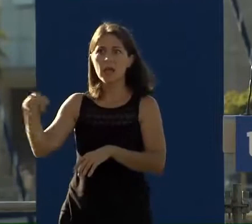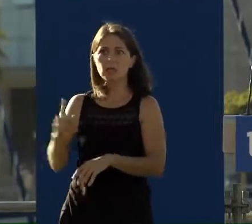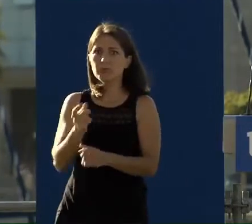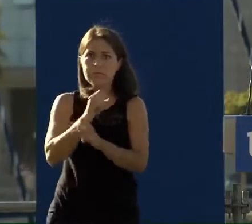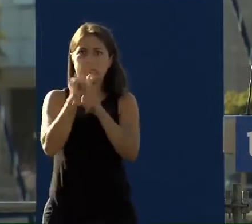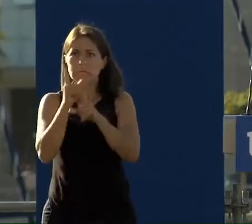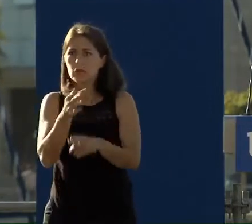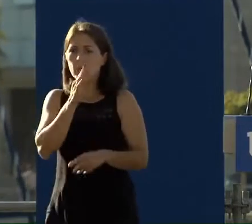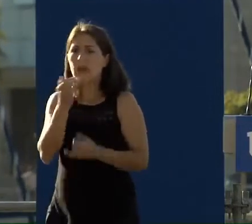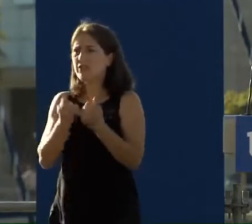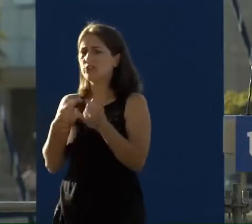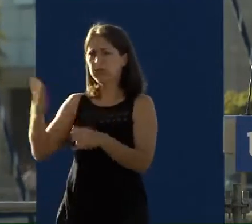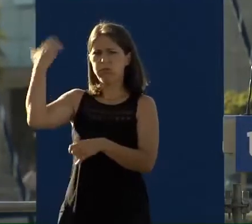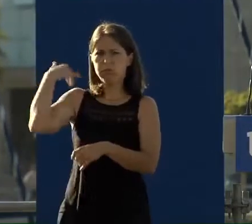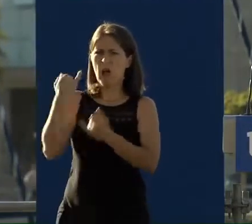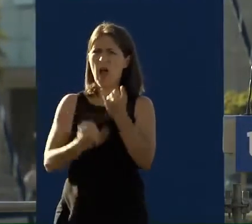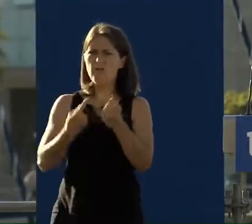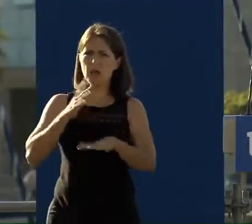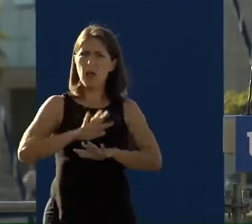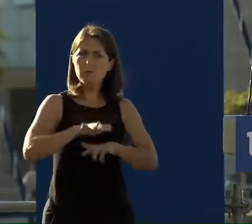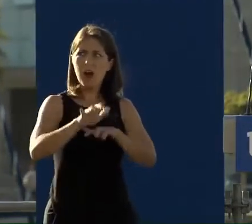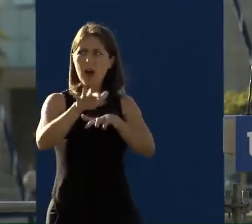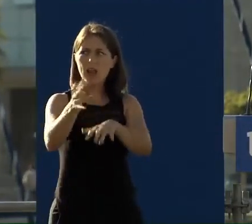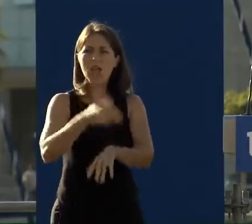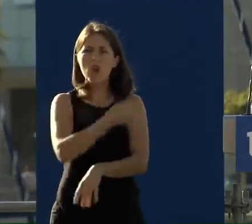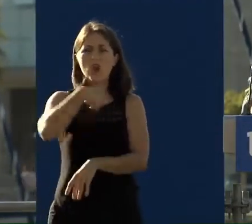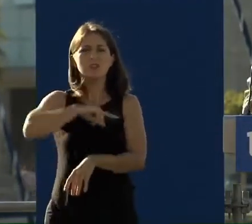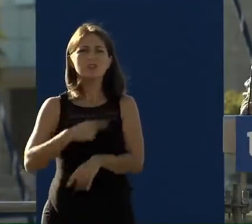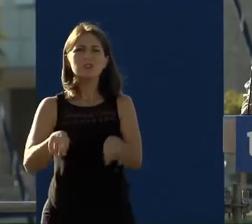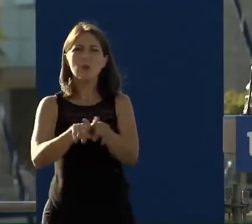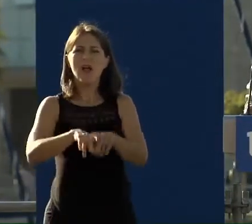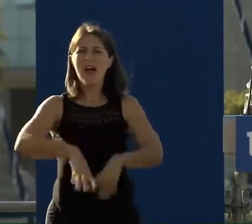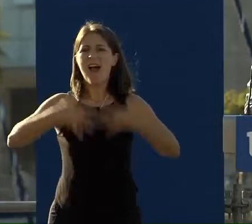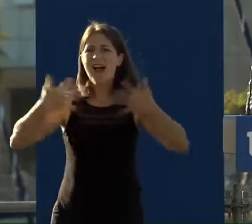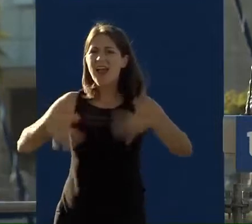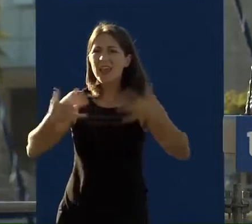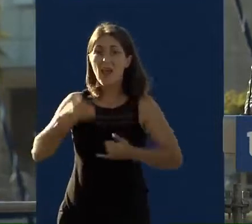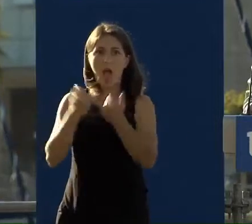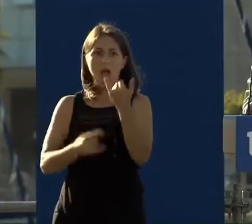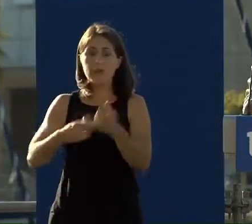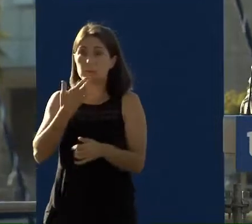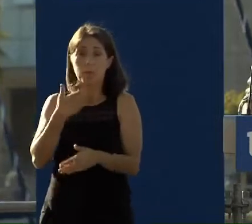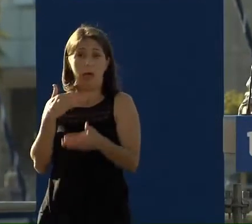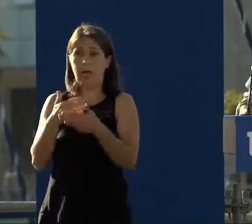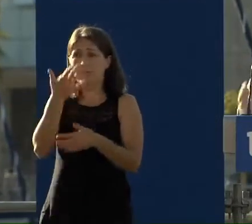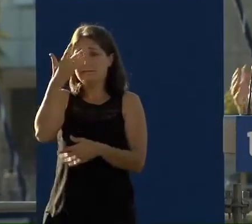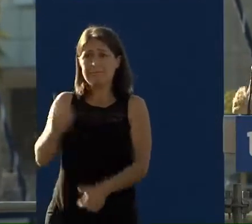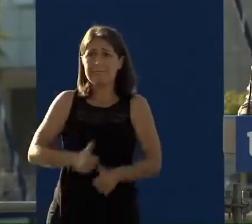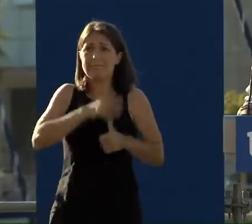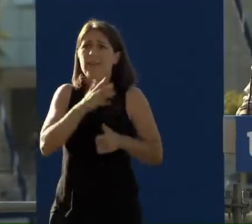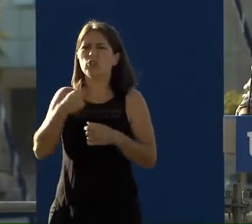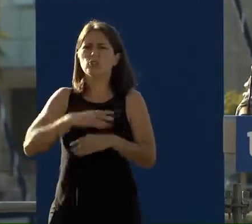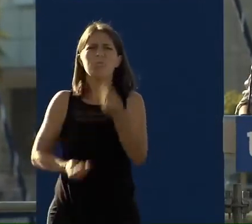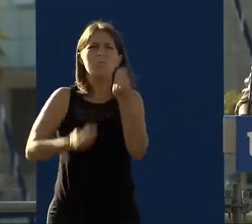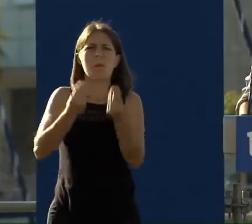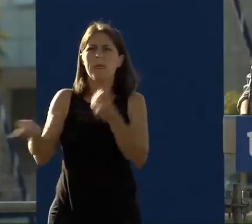somos esa marea que non saía nas previsións do tempo, somos a alegría que non souberon diagnosticar até que era demasiado tarde, somos a